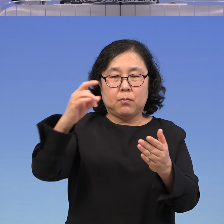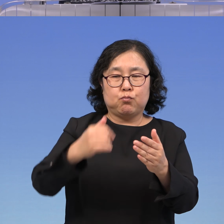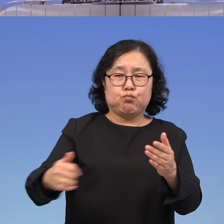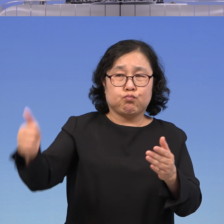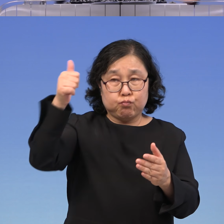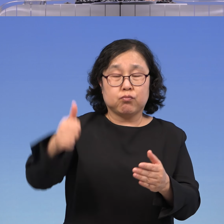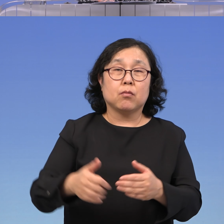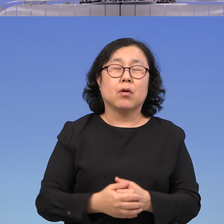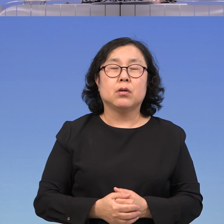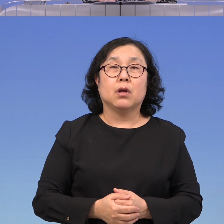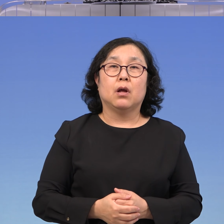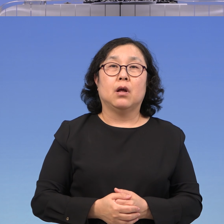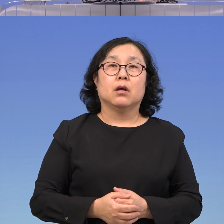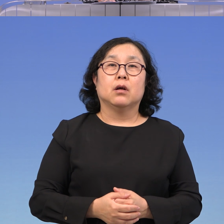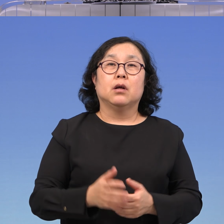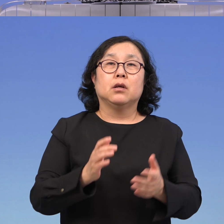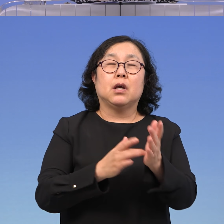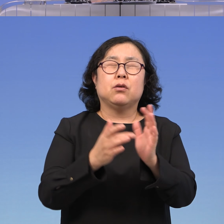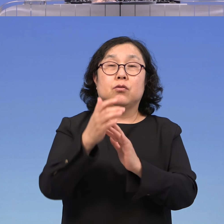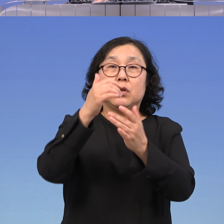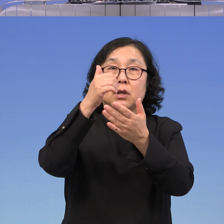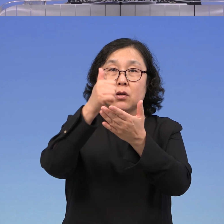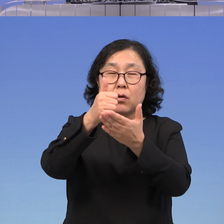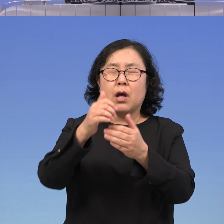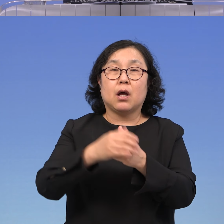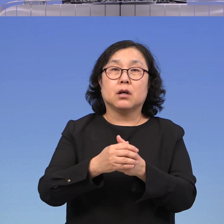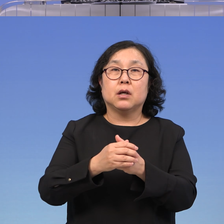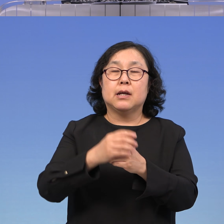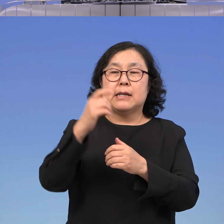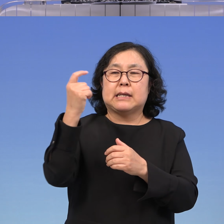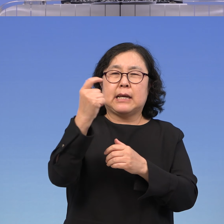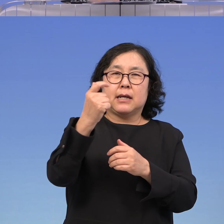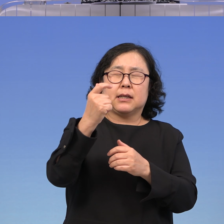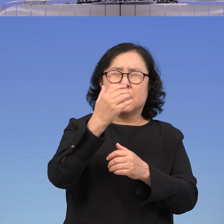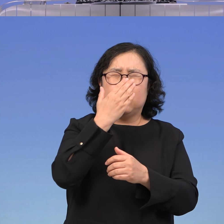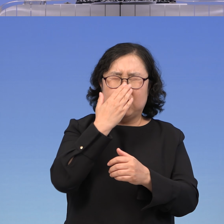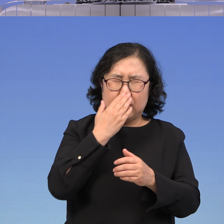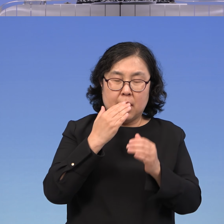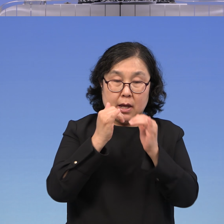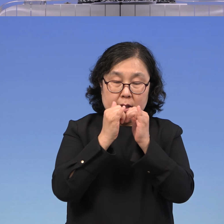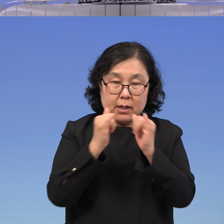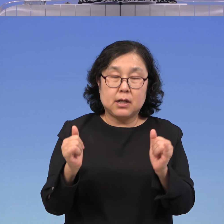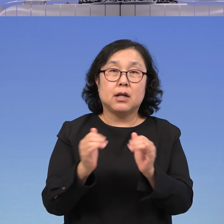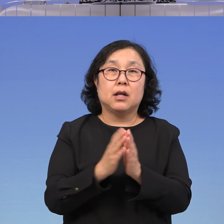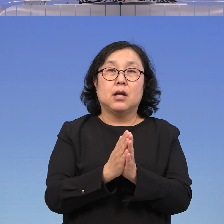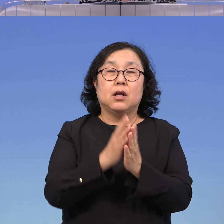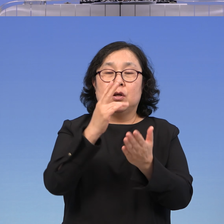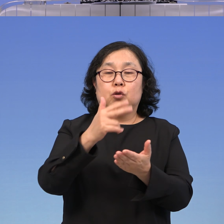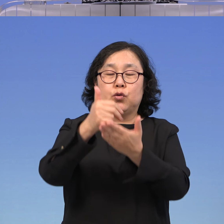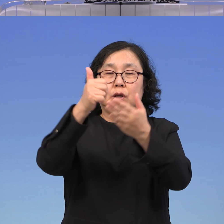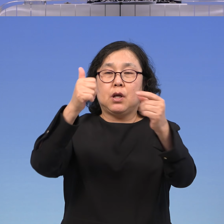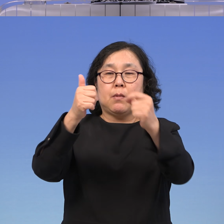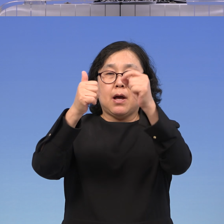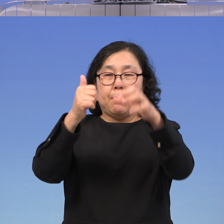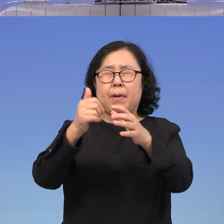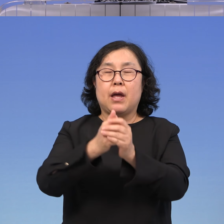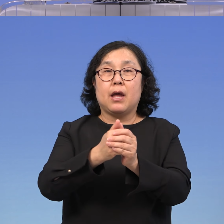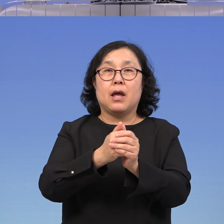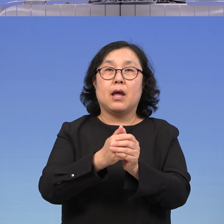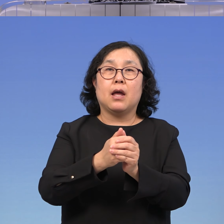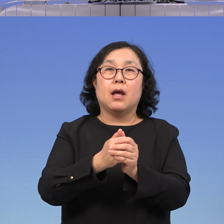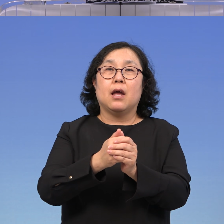쭉 어찌나 난 주의 예수님과 또 그 경직돼 있는 유대인들 그 주님 앞으로 병자를 데리고 온 그